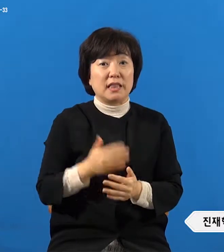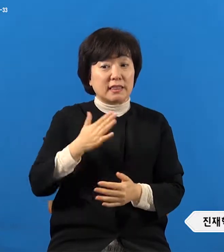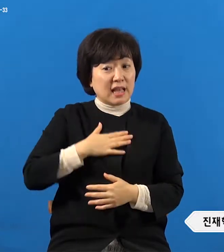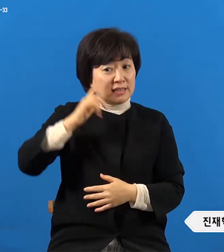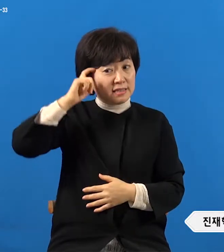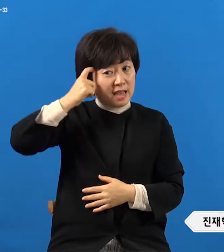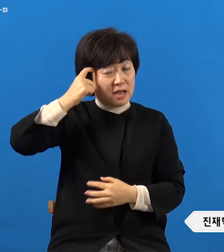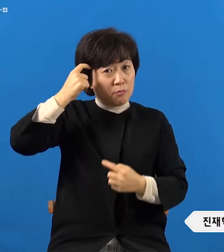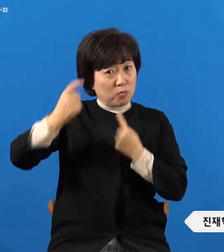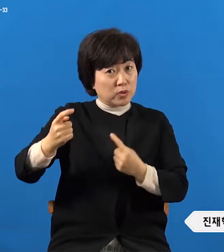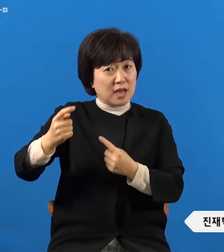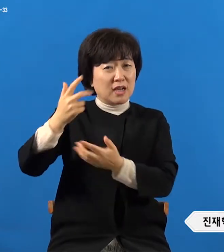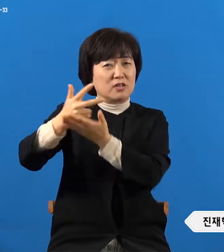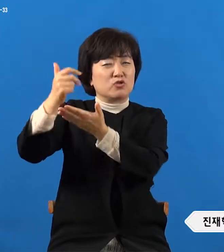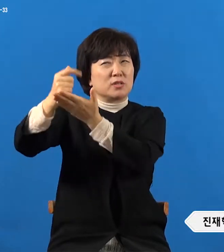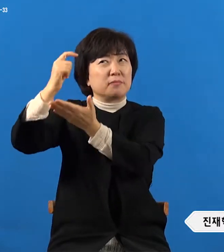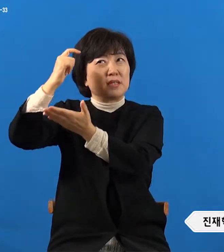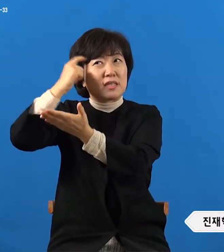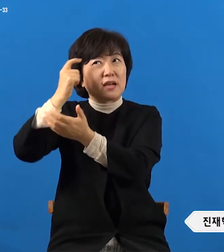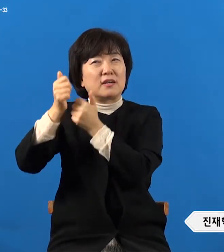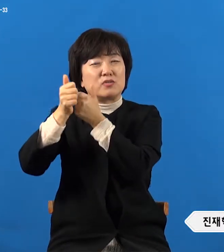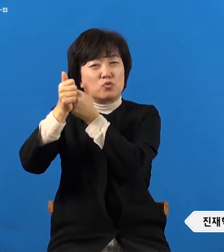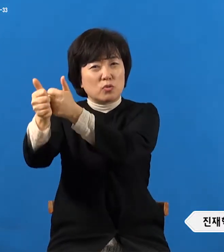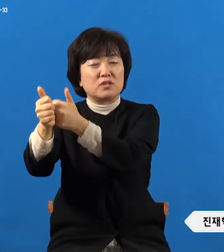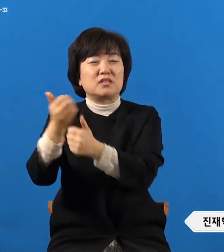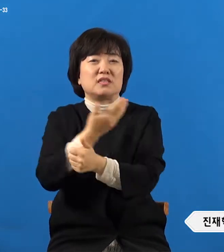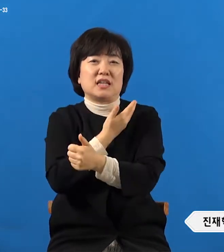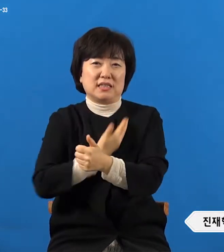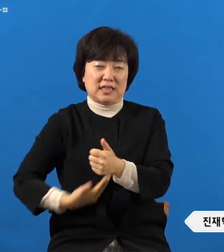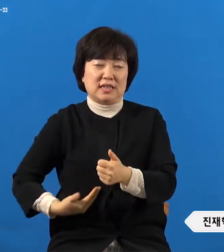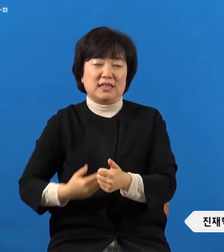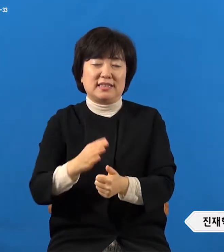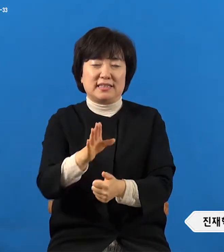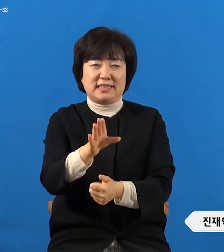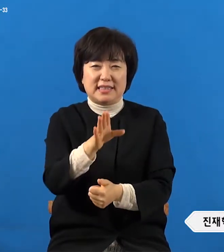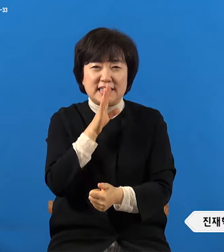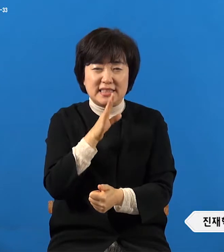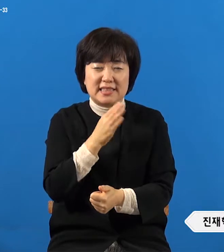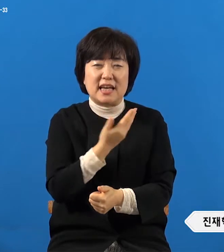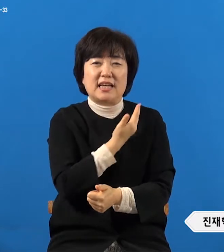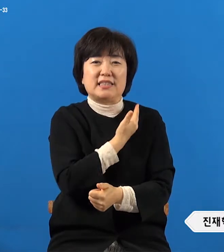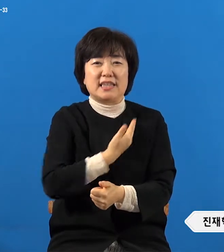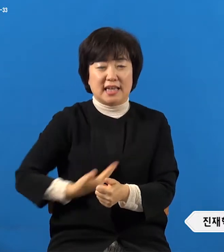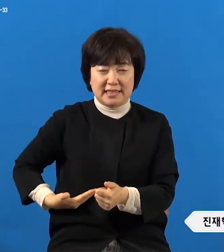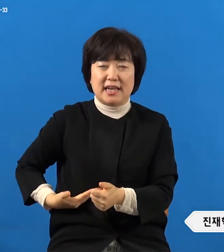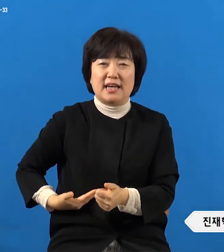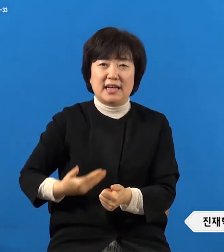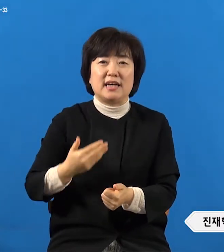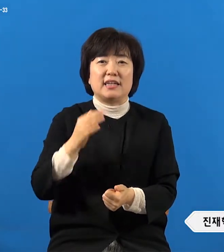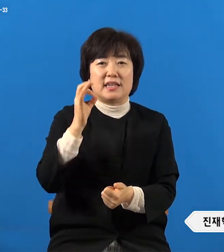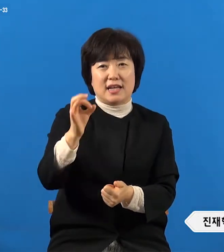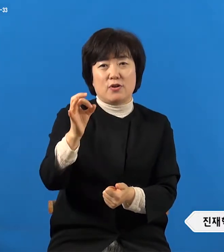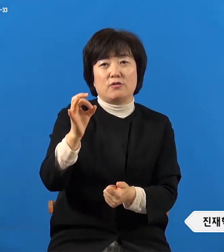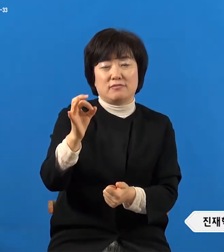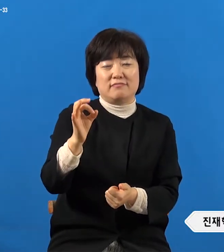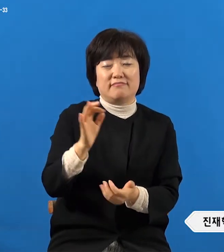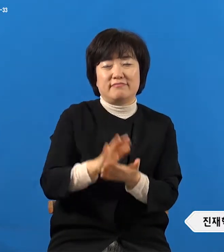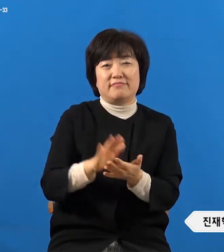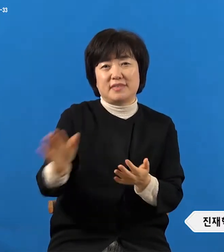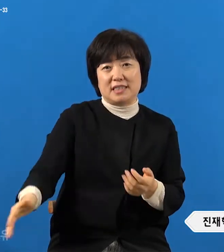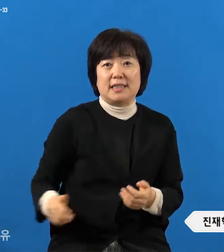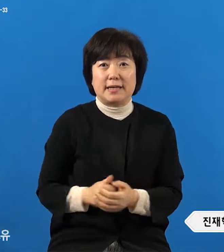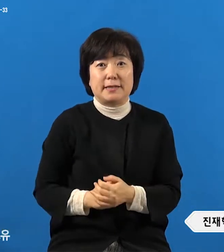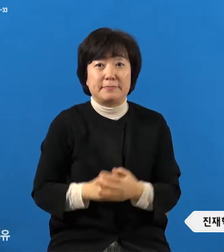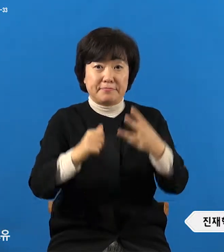주님의 뜻을 쫓는 제자, 진짜 제자의 가격표입니다. 세